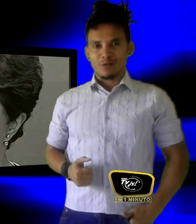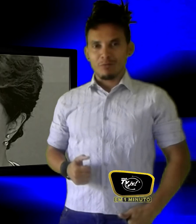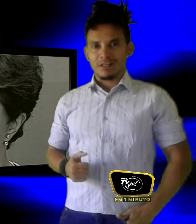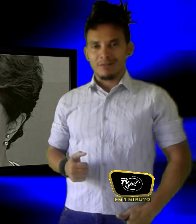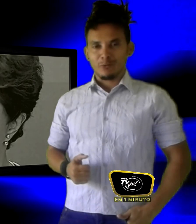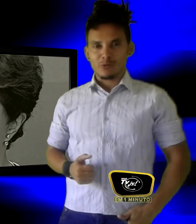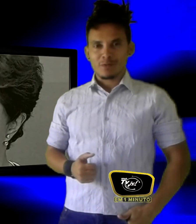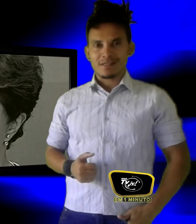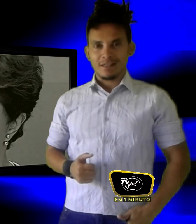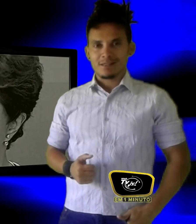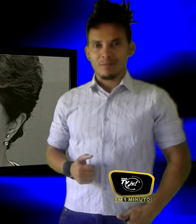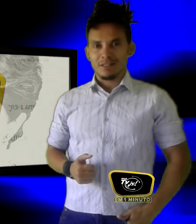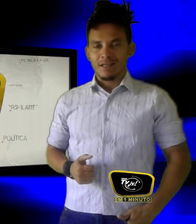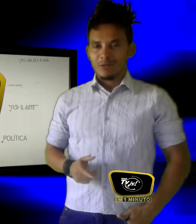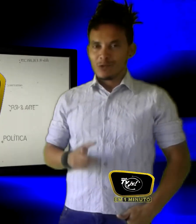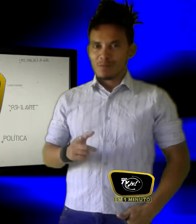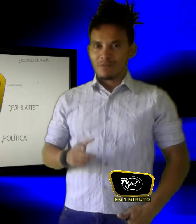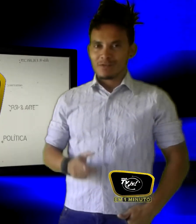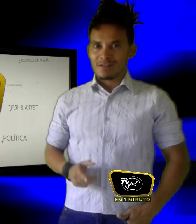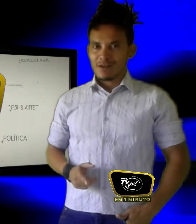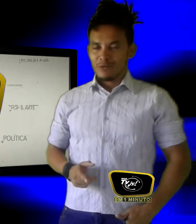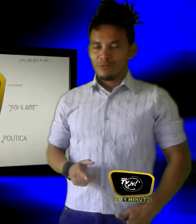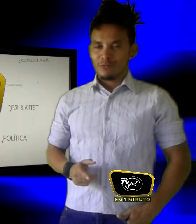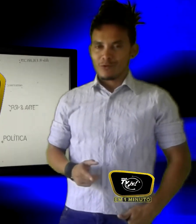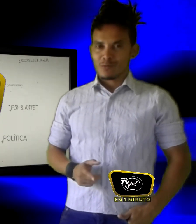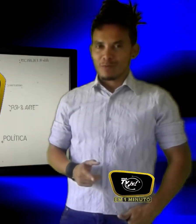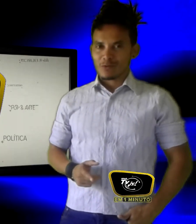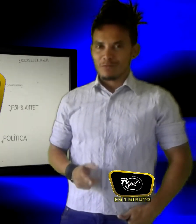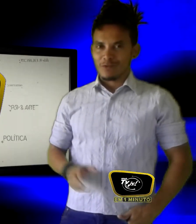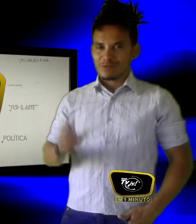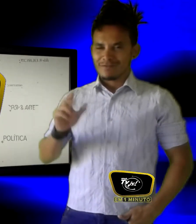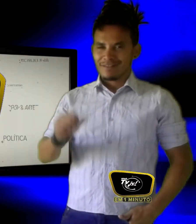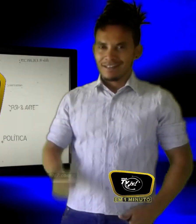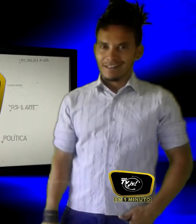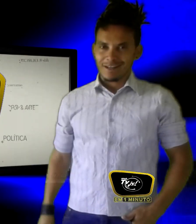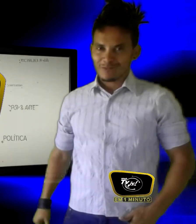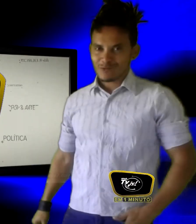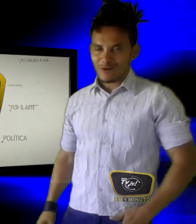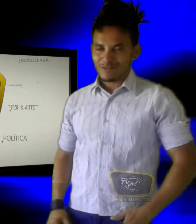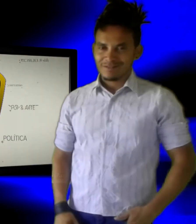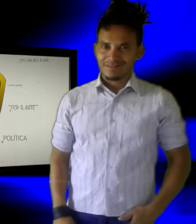aqui, tenham todos uma excelente semana e eu espero vocês no nosso próximo vídeo. Até lá. Tchau.